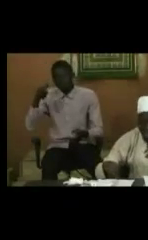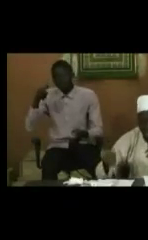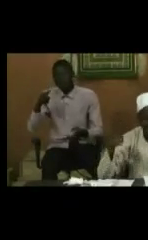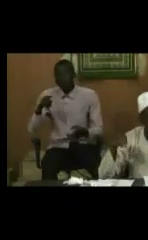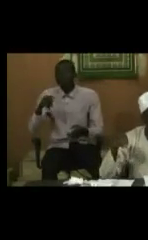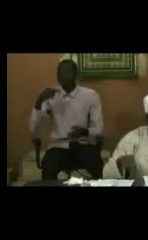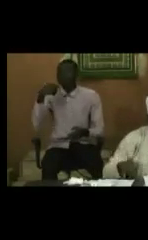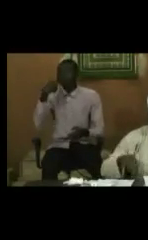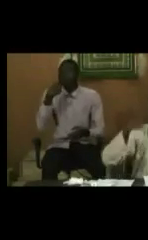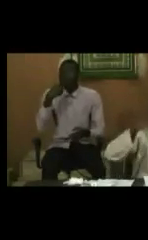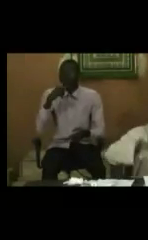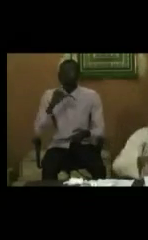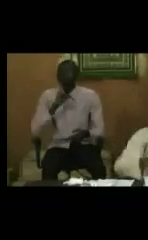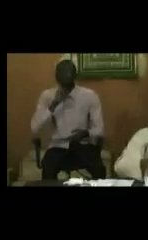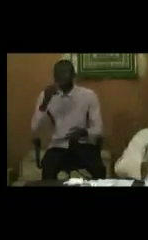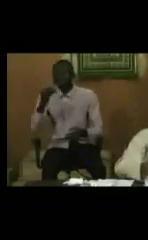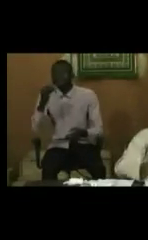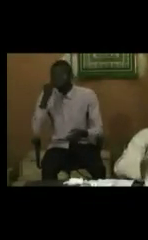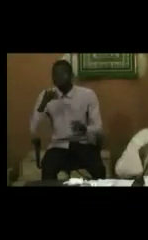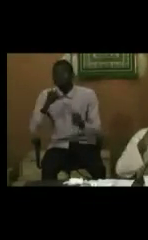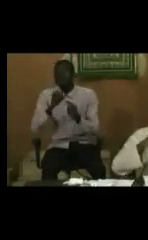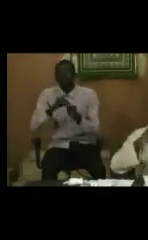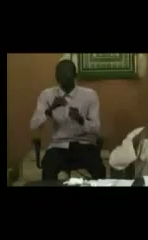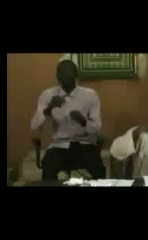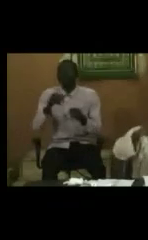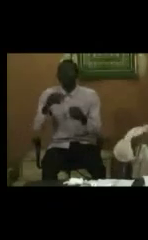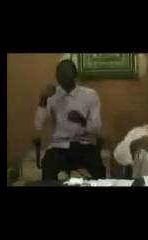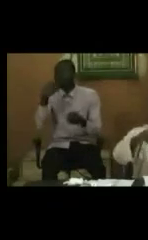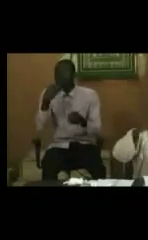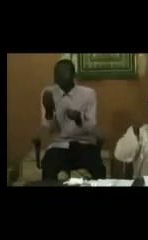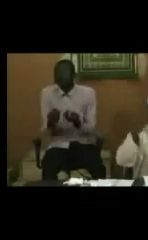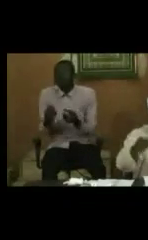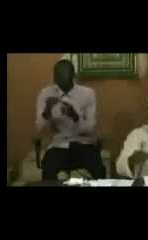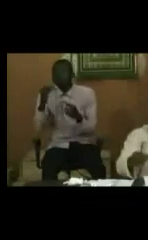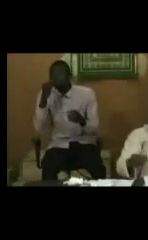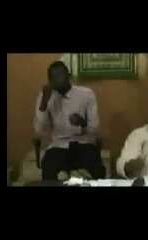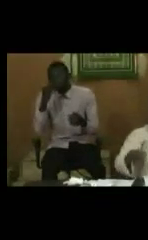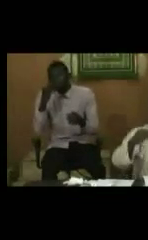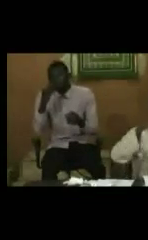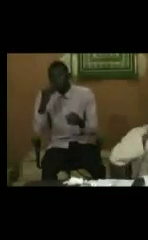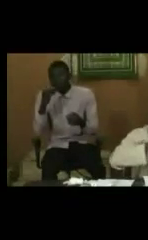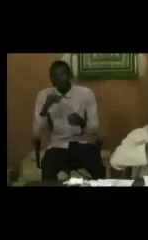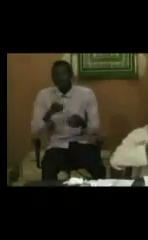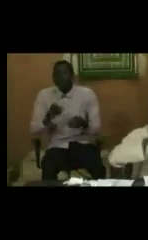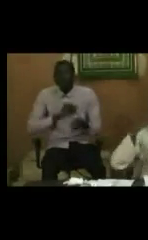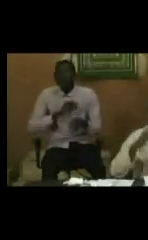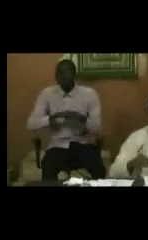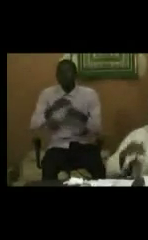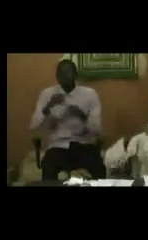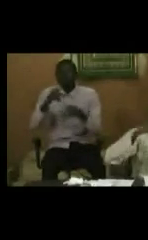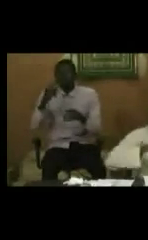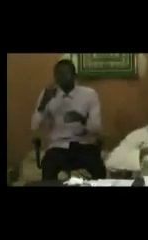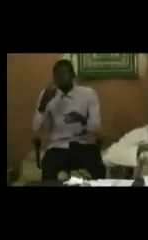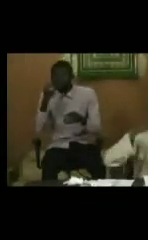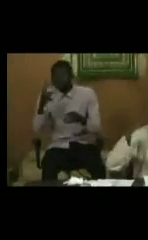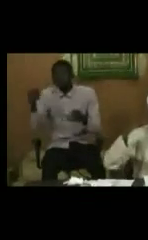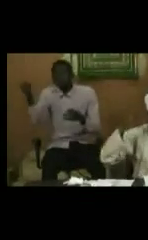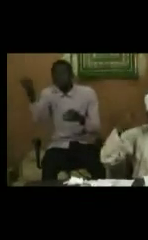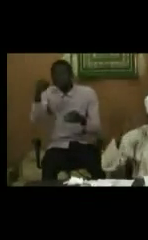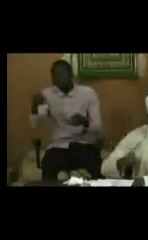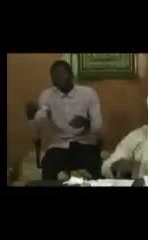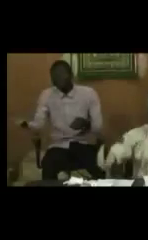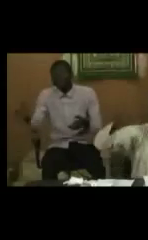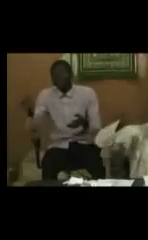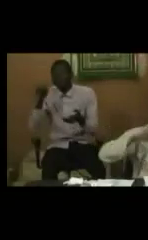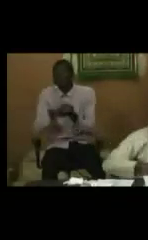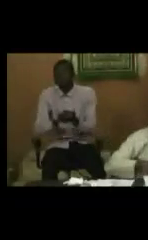ye ti amuhu to fe je o emi ori nkan kaka ninu to lo fi ranse si mi to je iwo fun en to fe